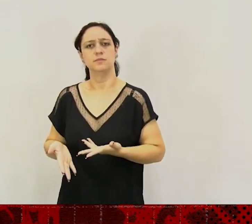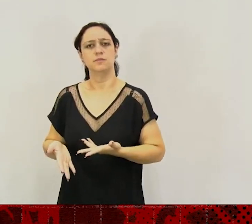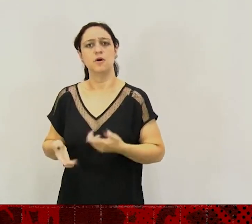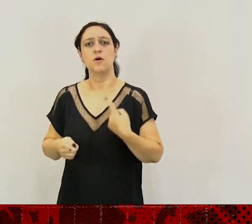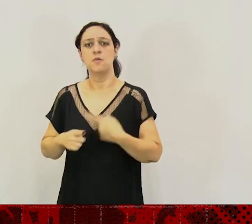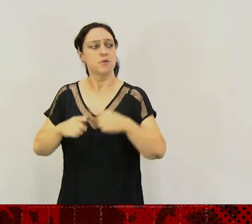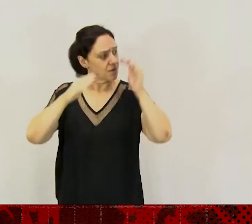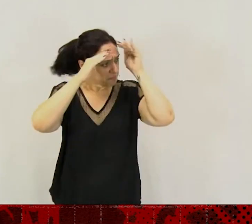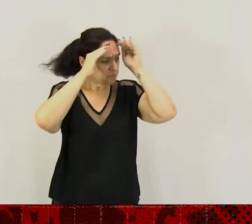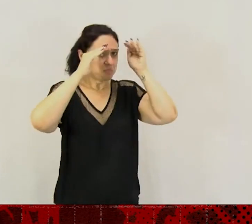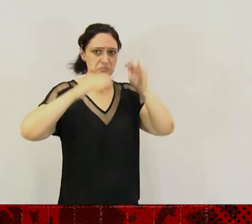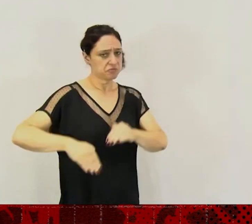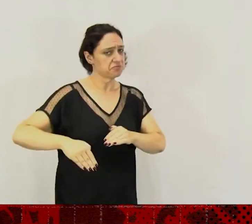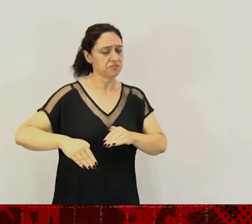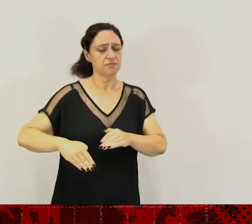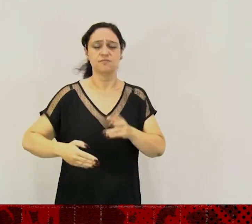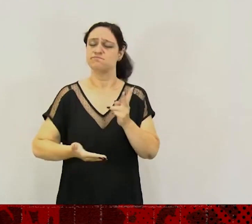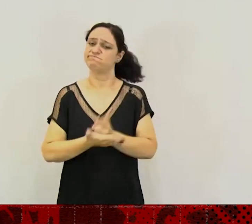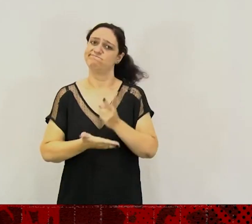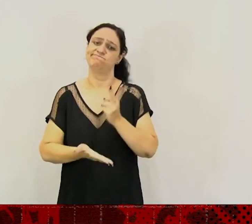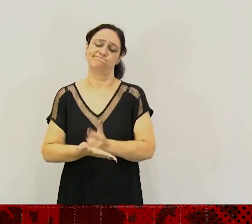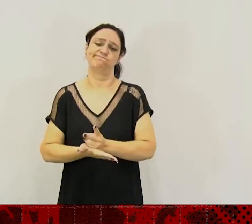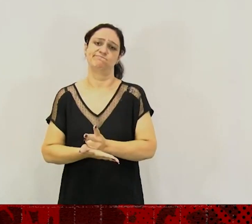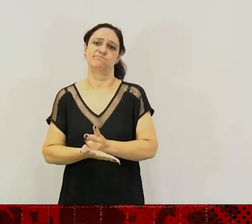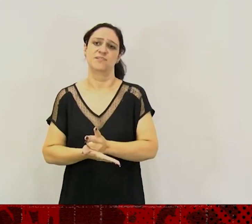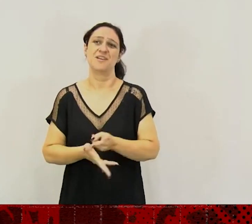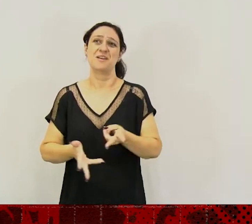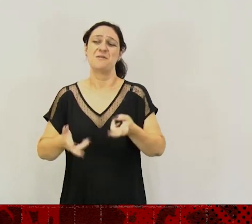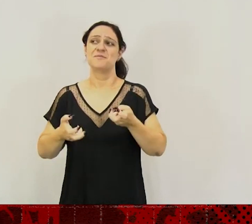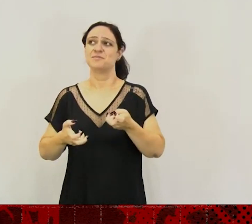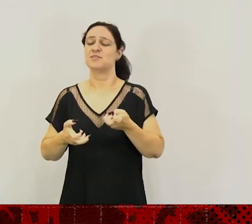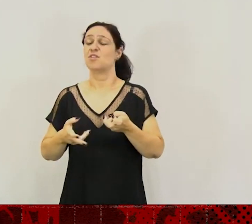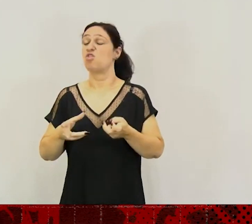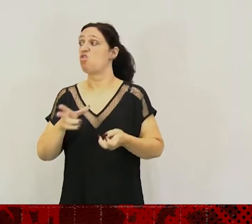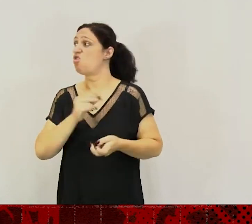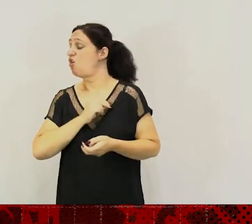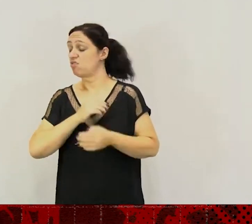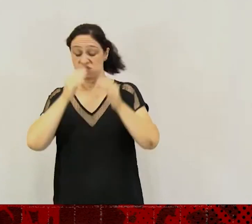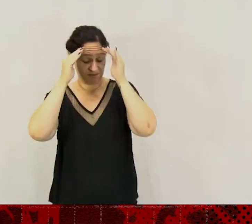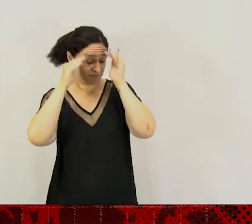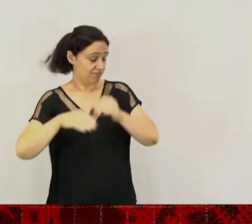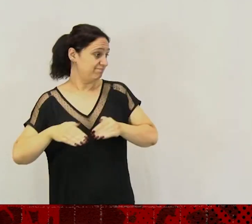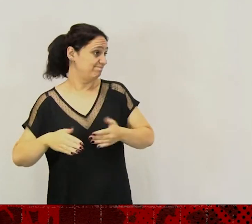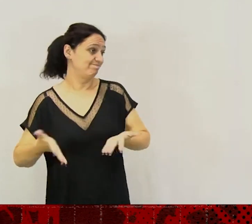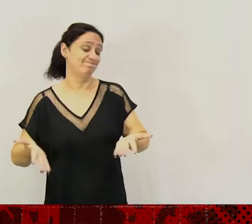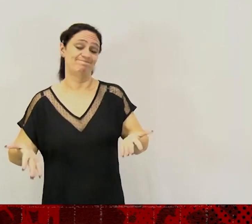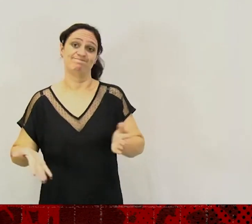Desobedecíamos sem pensar. Quando percebíamos, já tínhamos desobedecido.